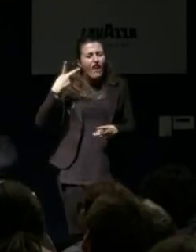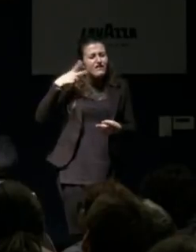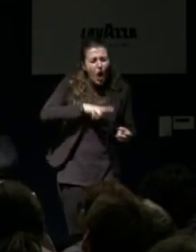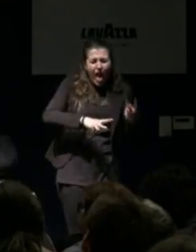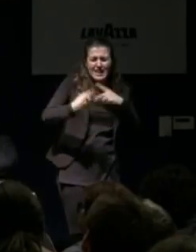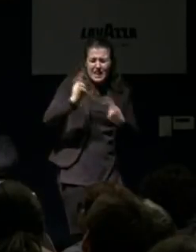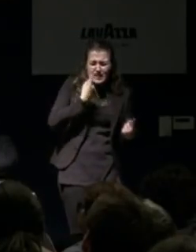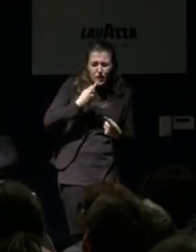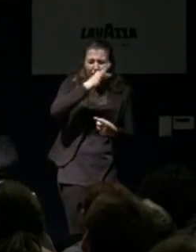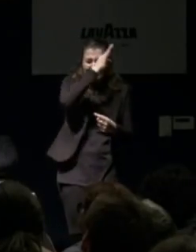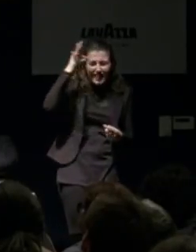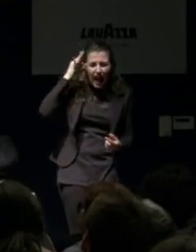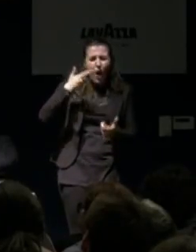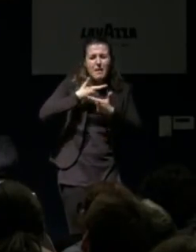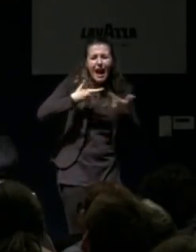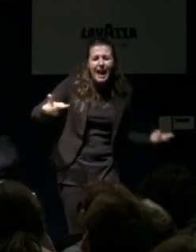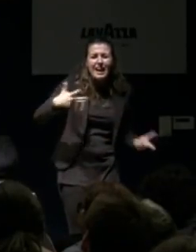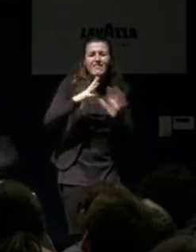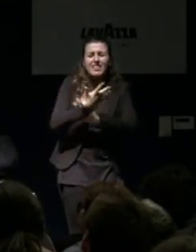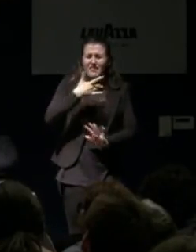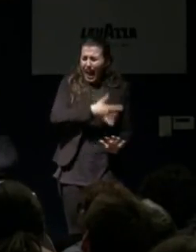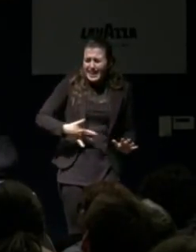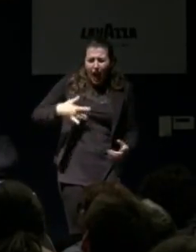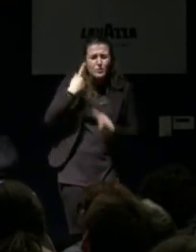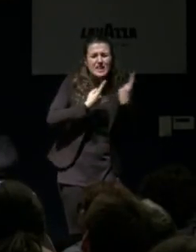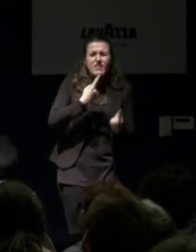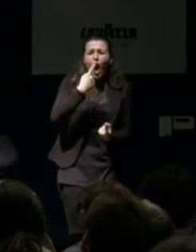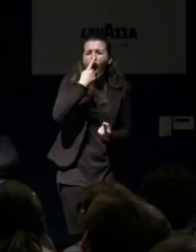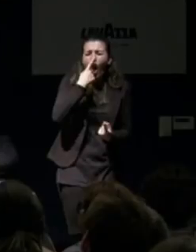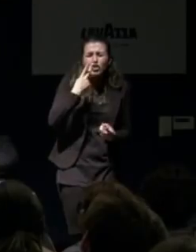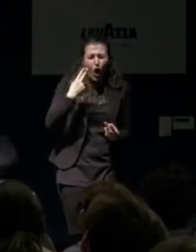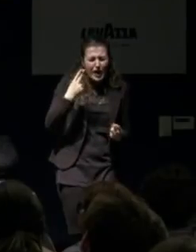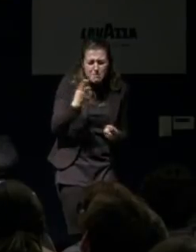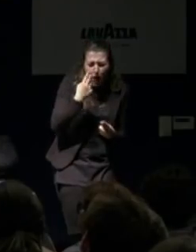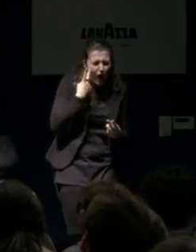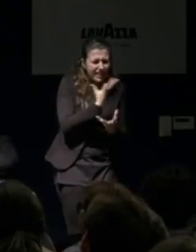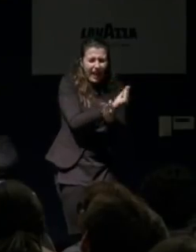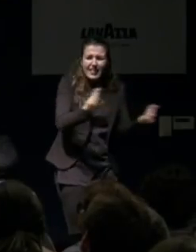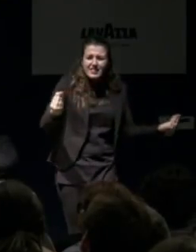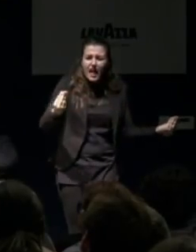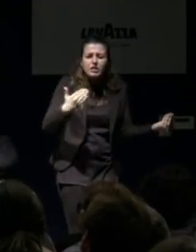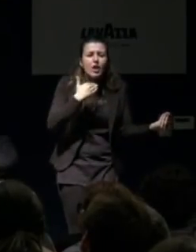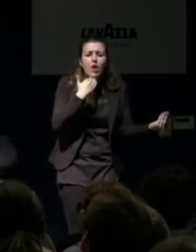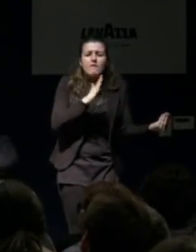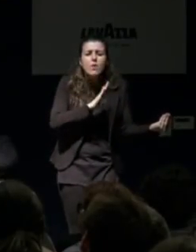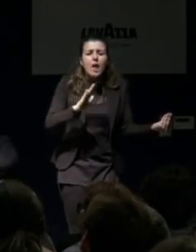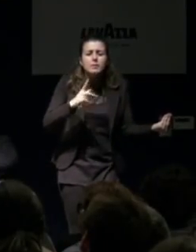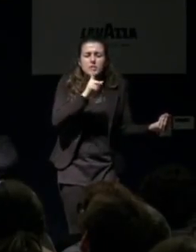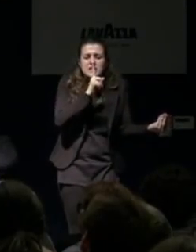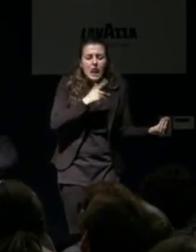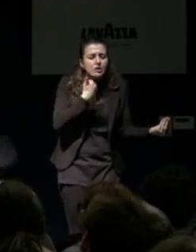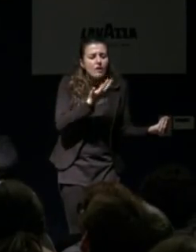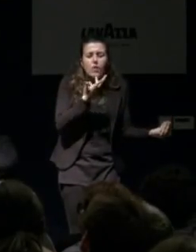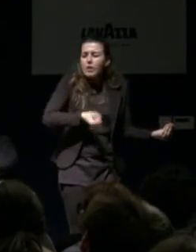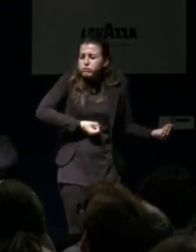che hanno dovuto subire talmente nauseati dall'odore della morte che hanno avvicinato da non voler far altro che parlarne